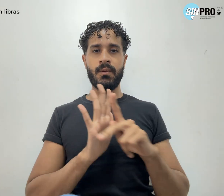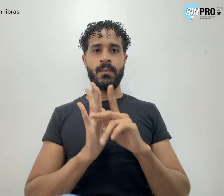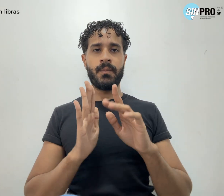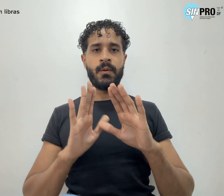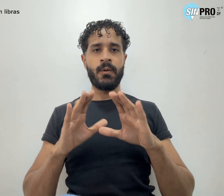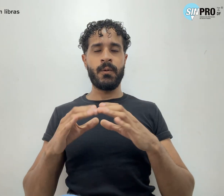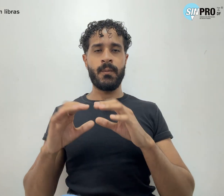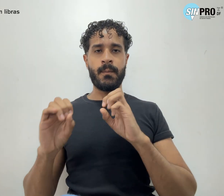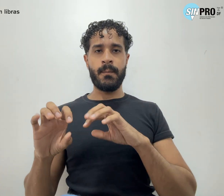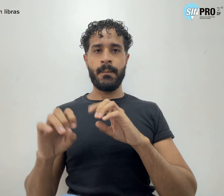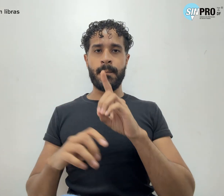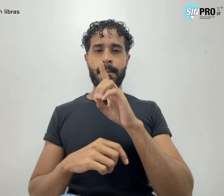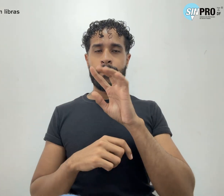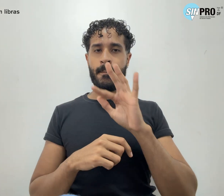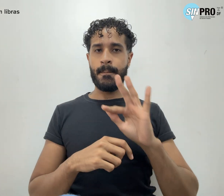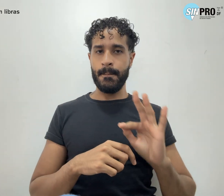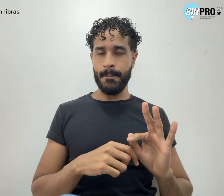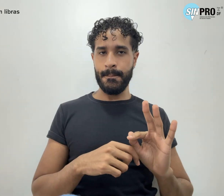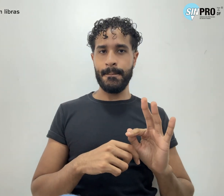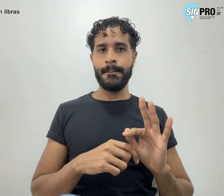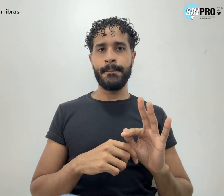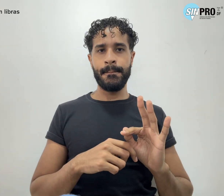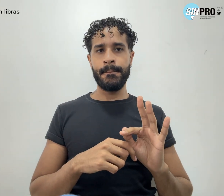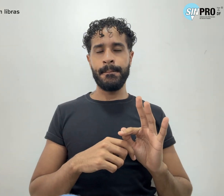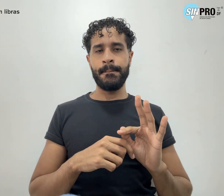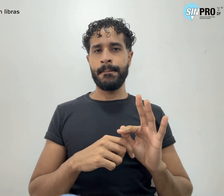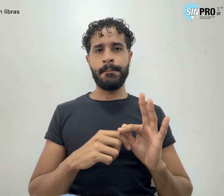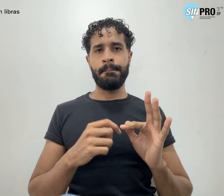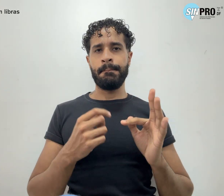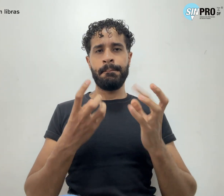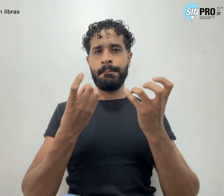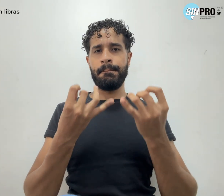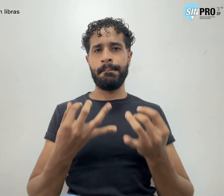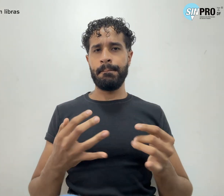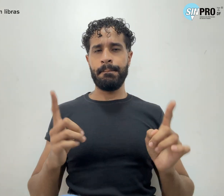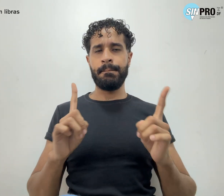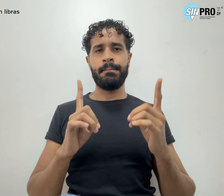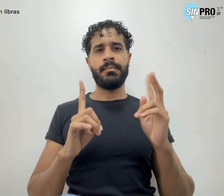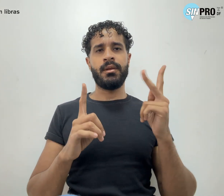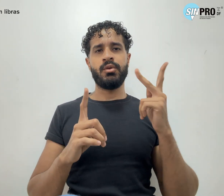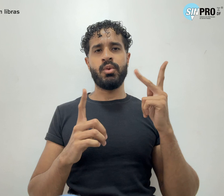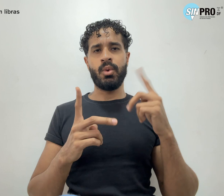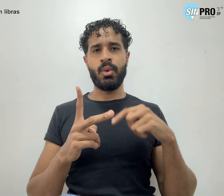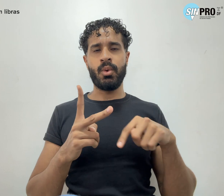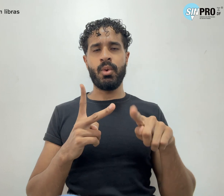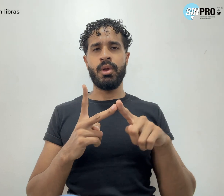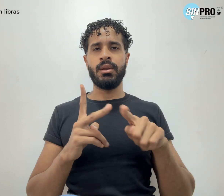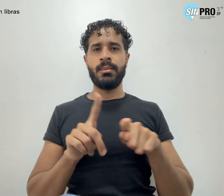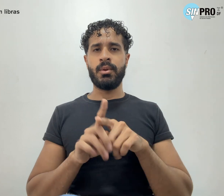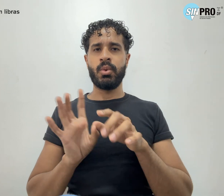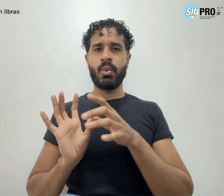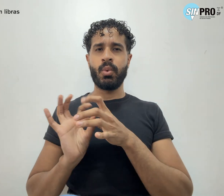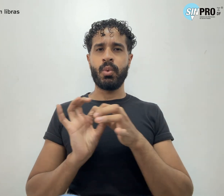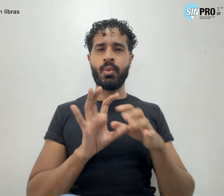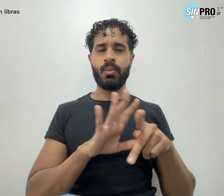ensino do Distrito Federal não aborda a história e a condição dessa classe